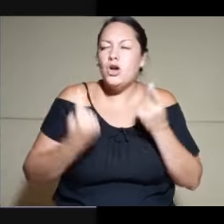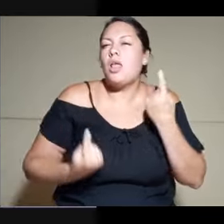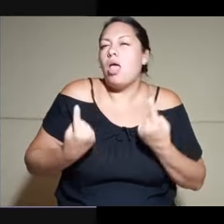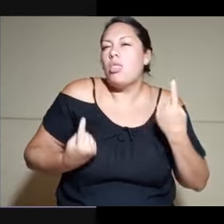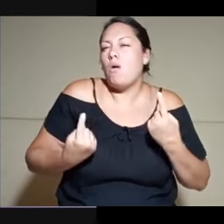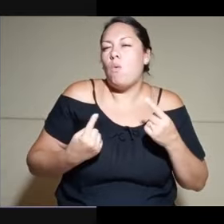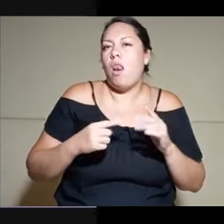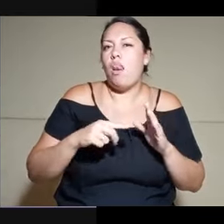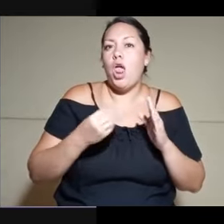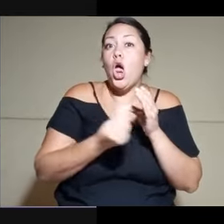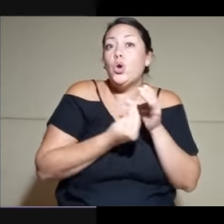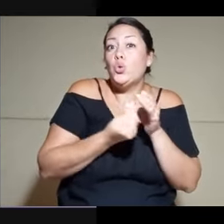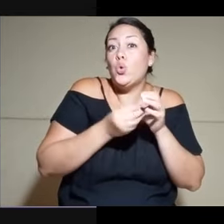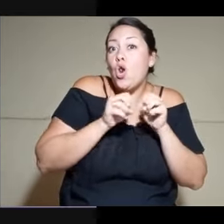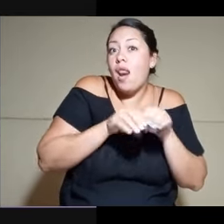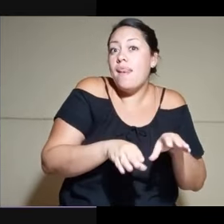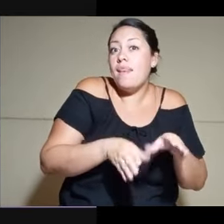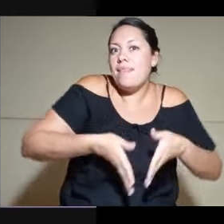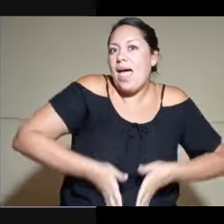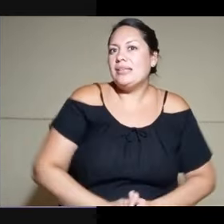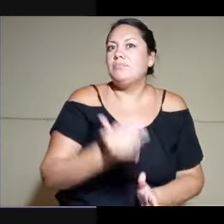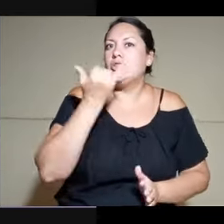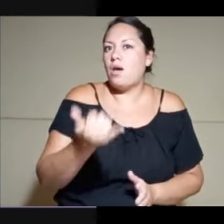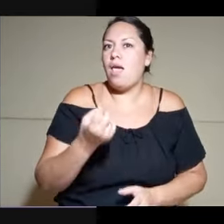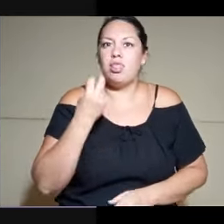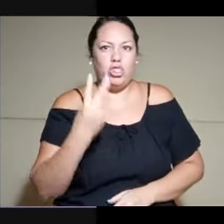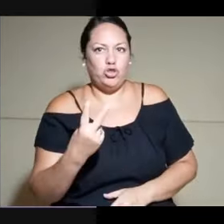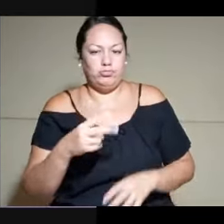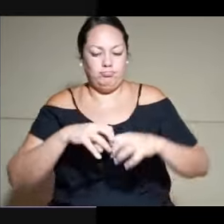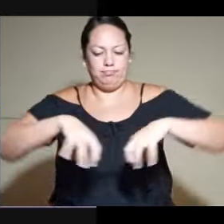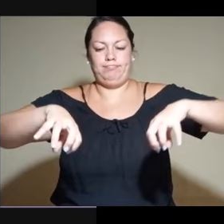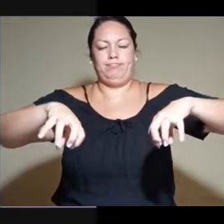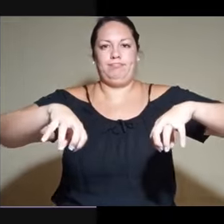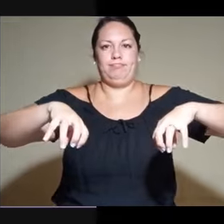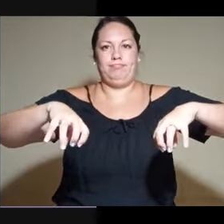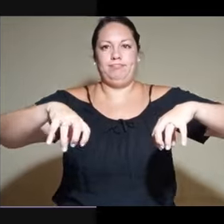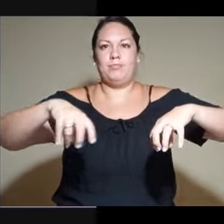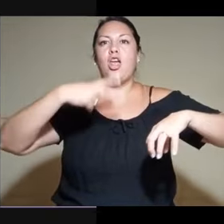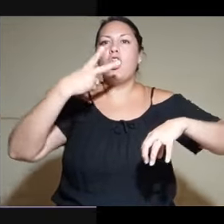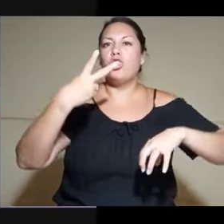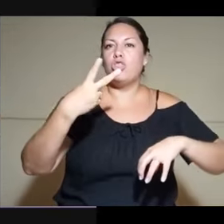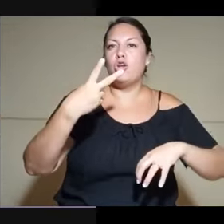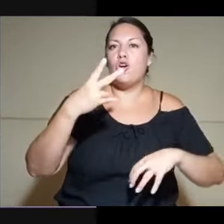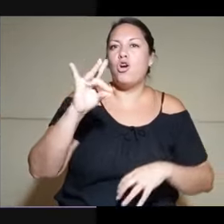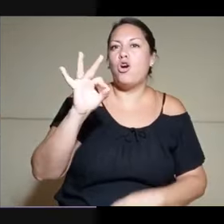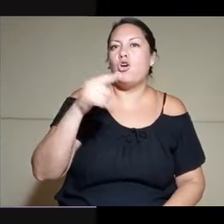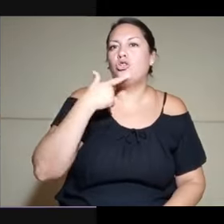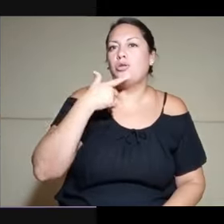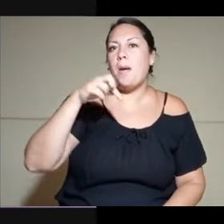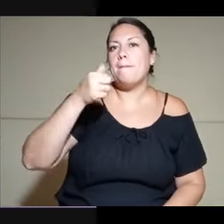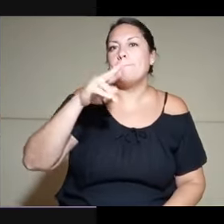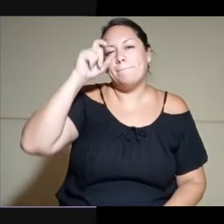raquídeo. Y otra cosa importante que tiene el bulbo raquídeo, que tiene núcleos de nacimiento